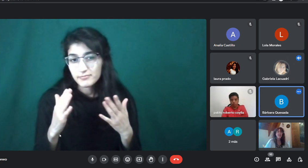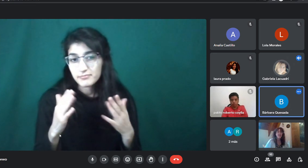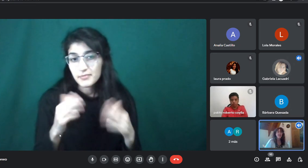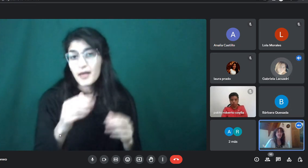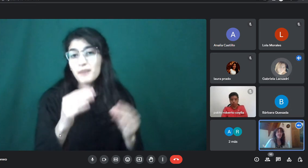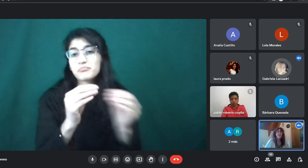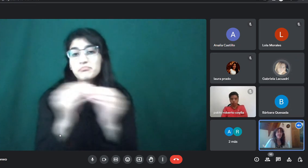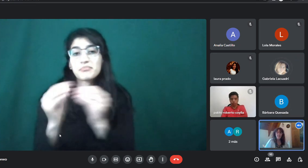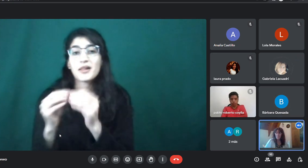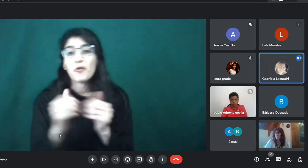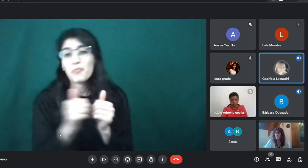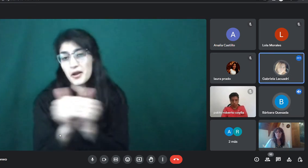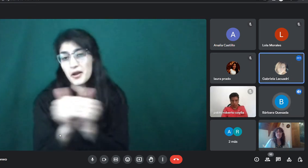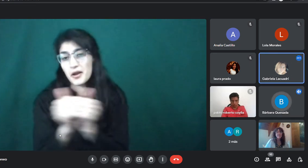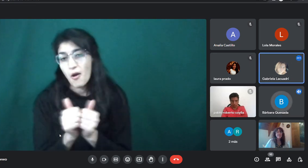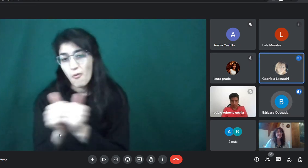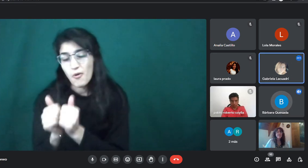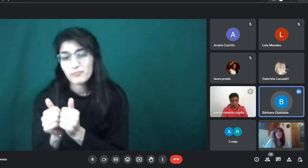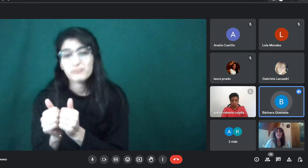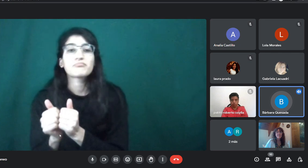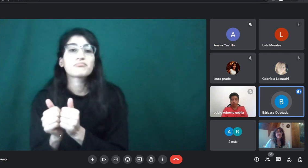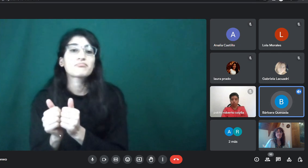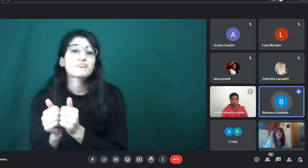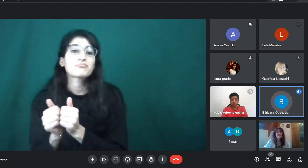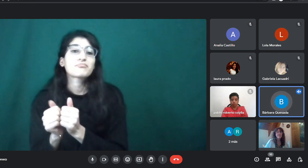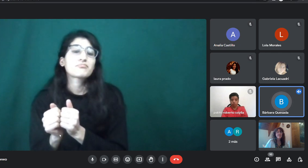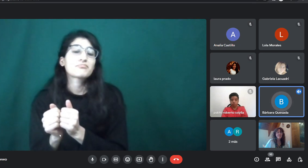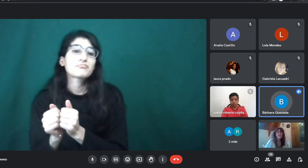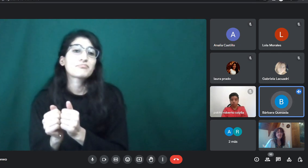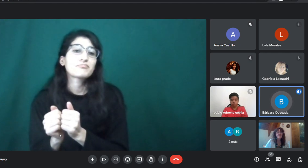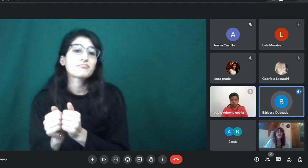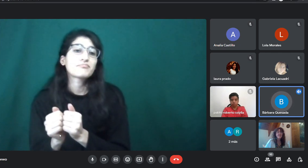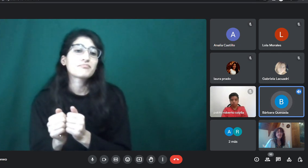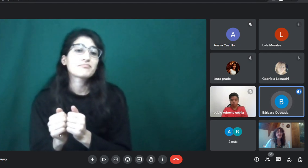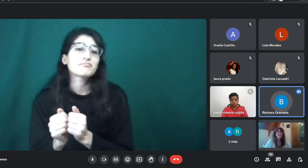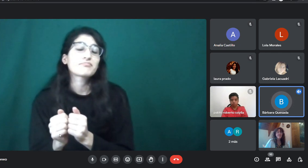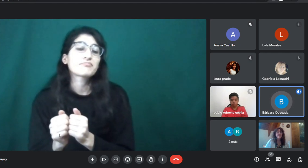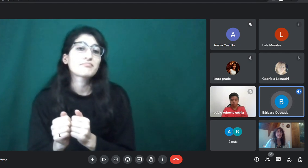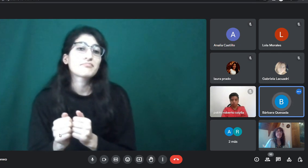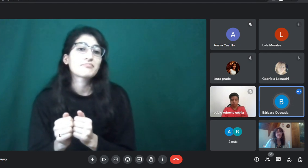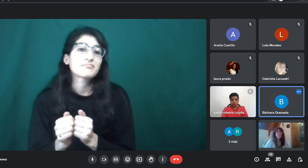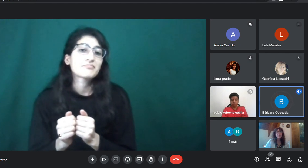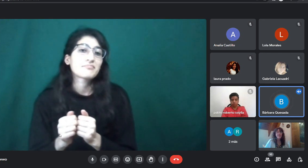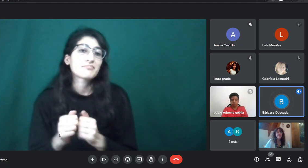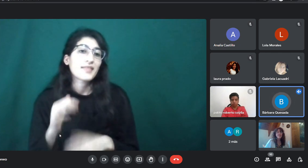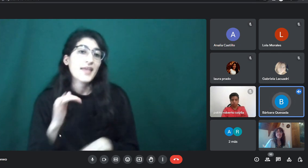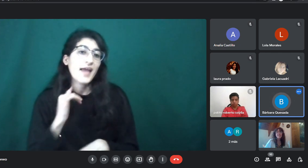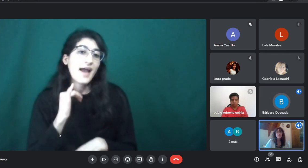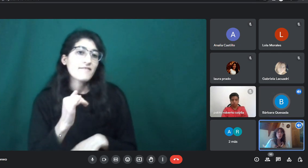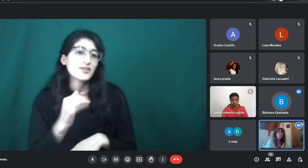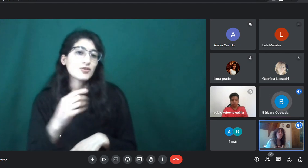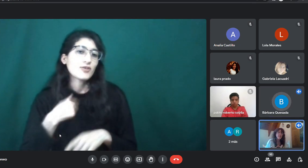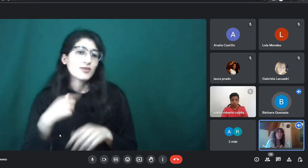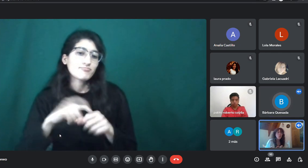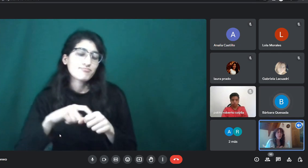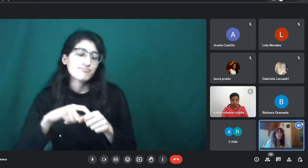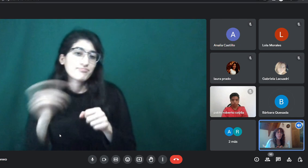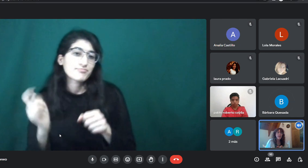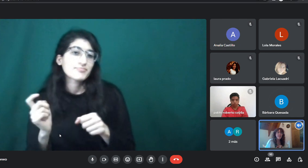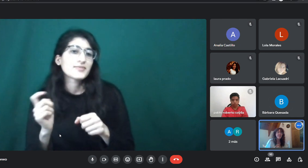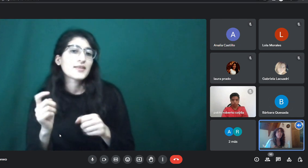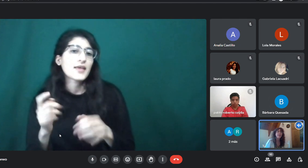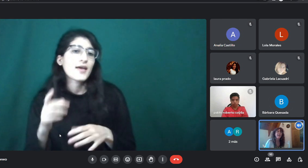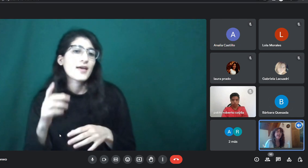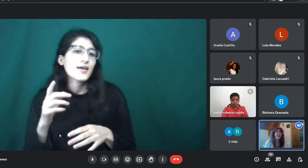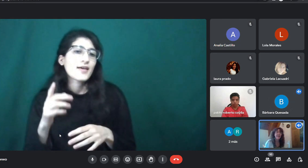Bueno. Yo también, profe. Sí, bueno. Y le aviso que me retiro, pero sí estoy de acuerdo, después Gaby me cuenta. Bueno, sí, después tenemos ese grupito